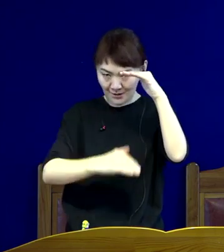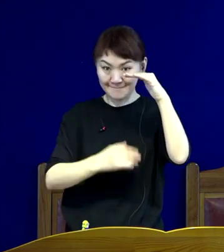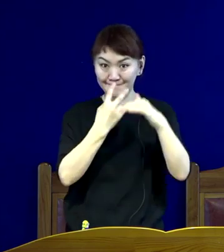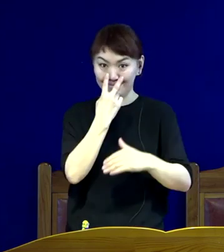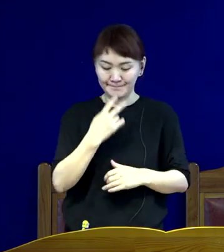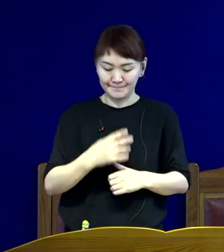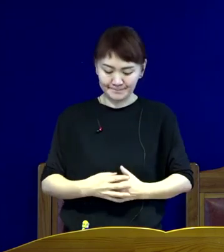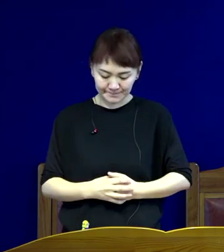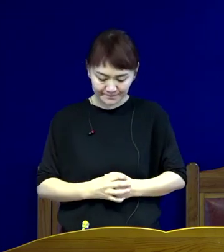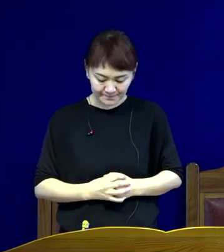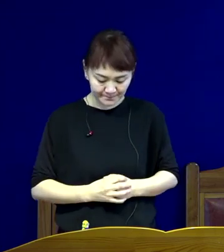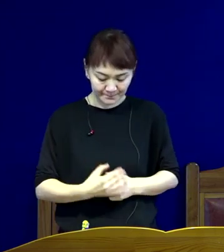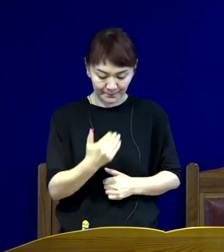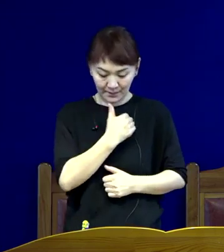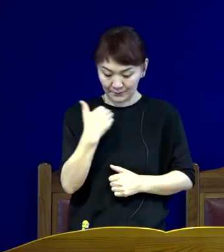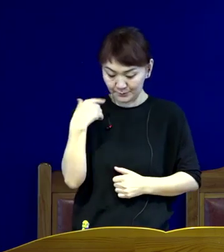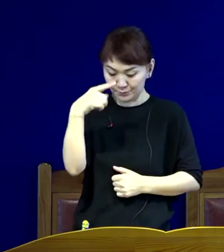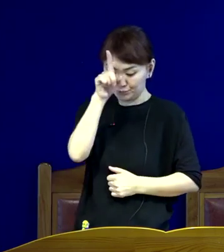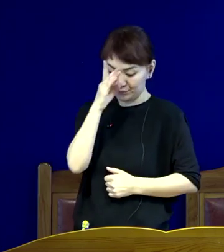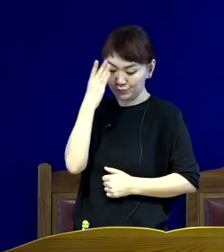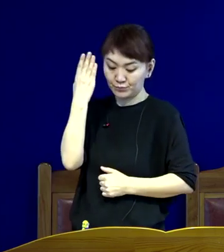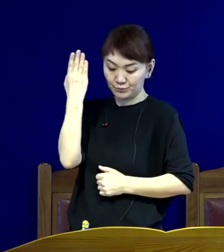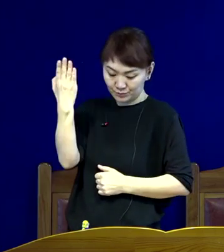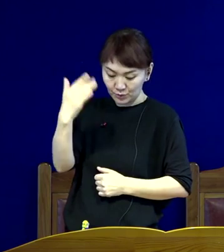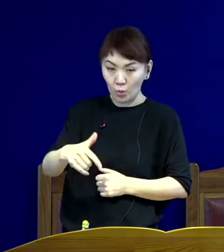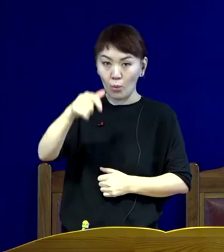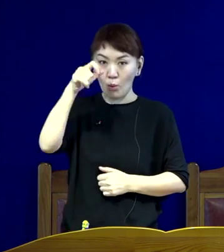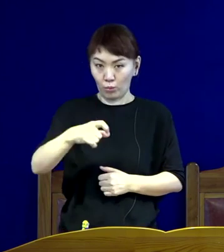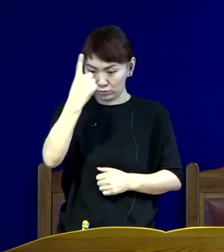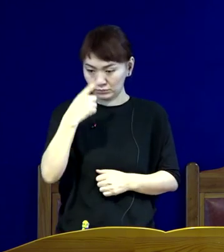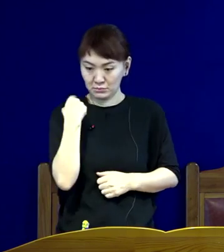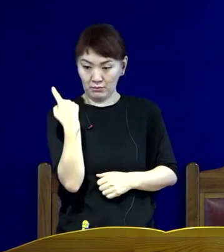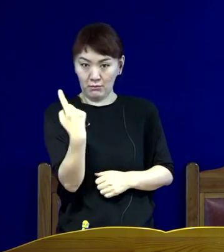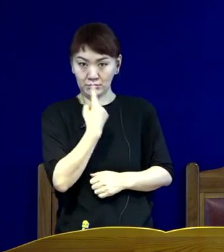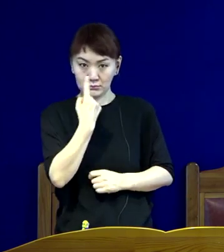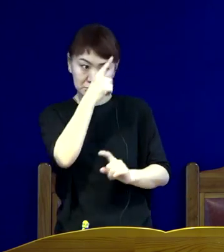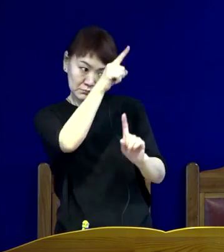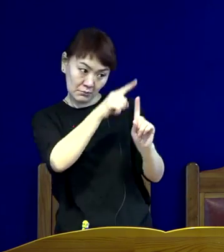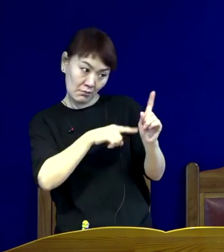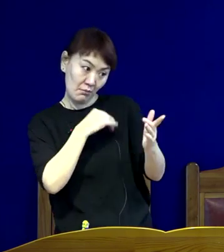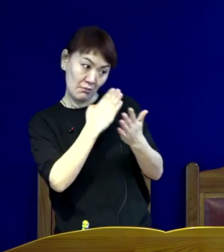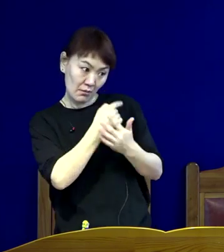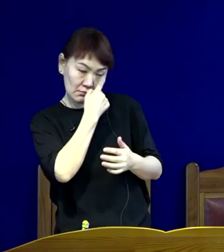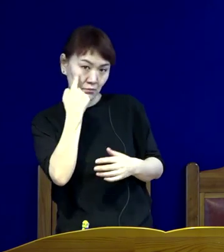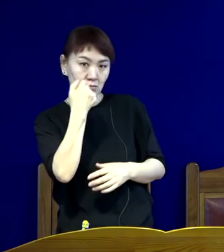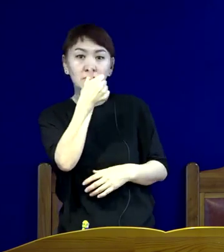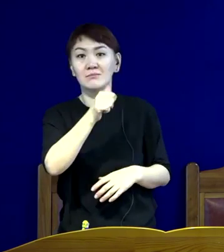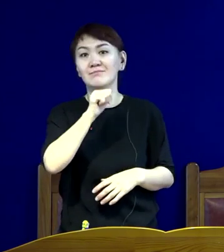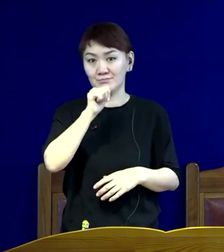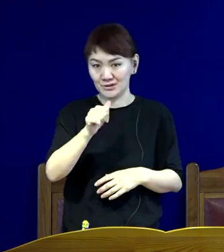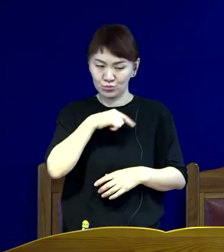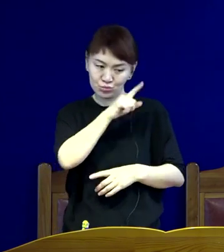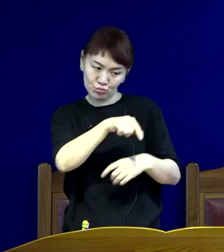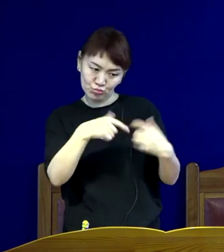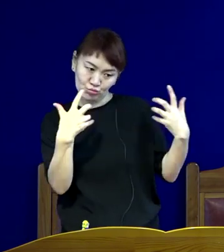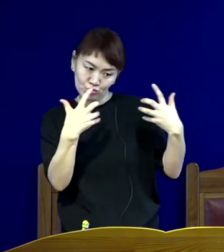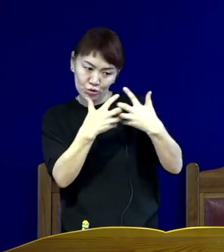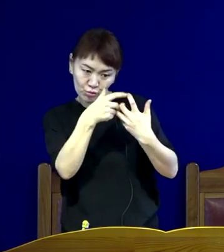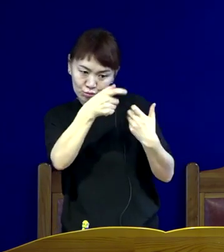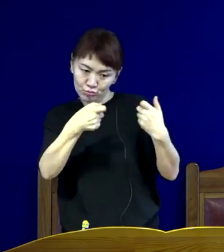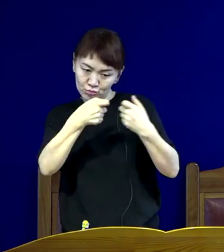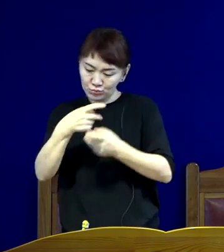여호와 하나님이 가라사대 사람의 독처하는 것이 좋지 못하니 내가 그를 위하여